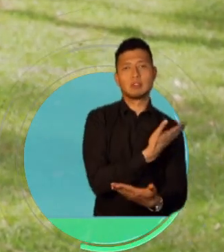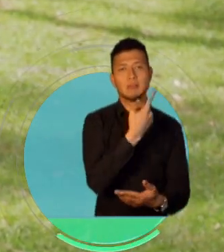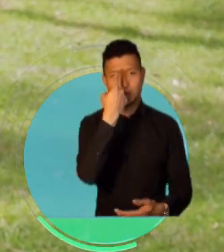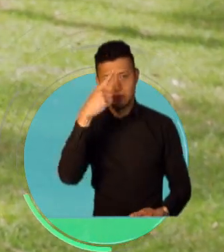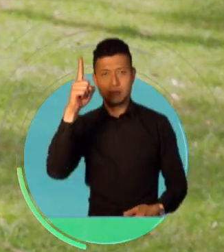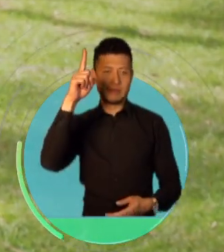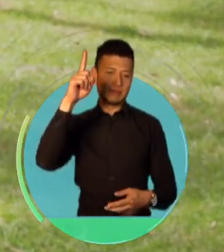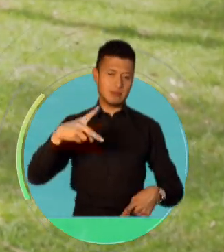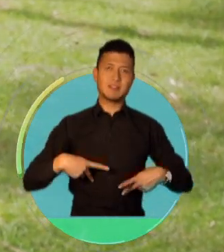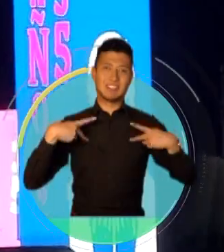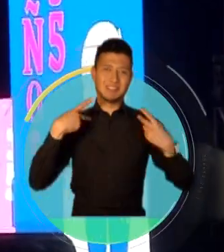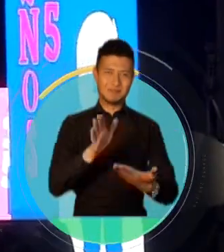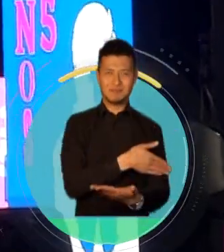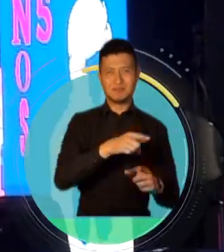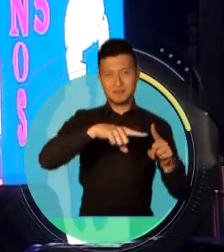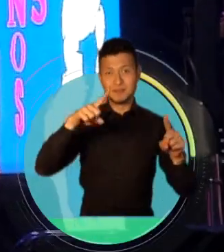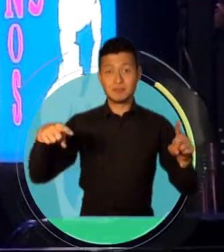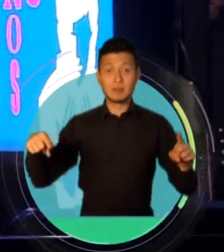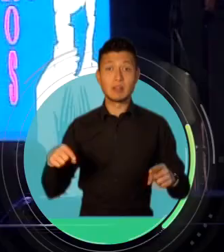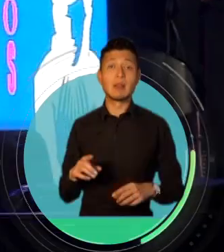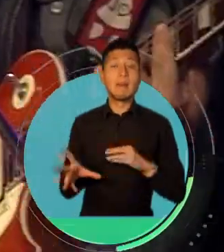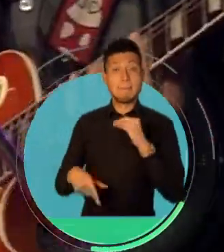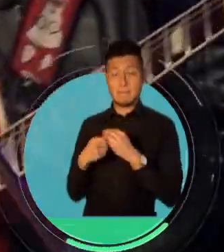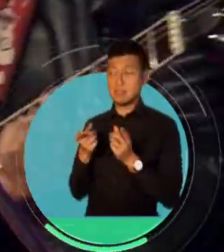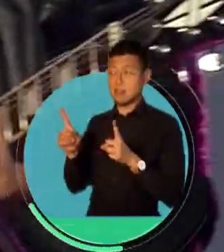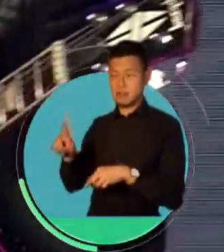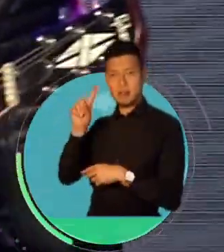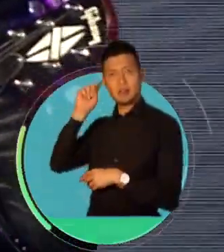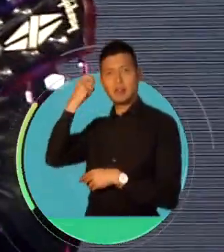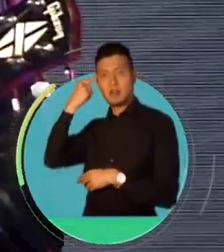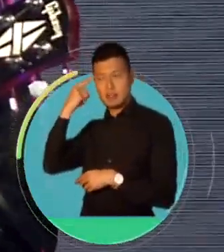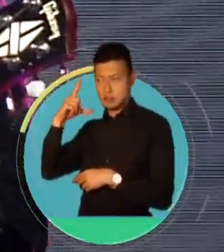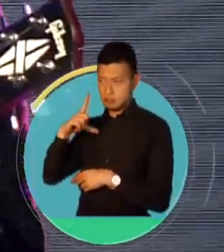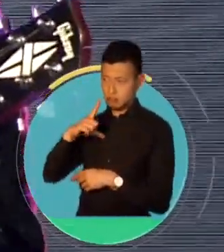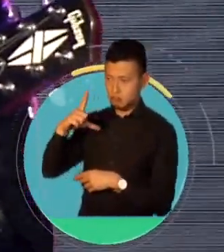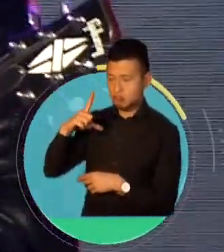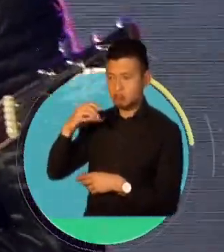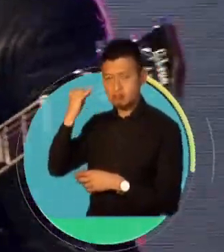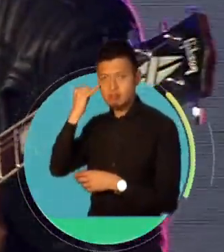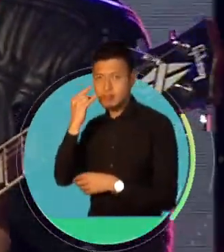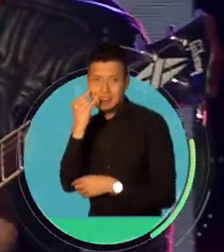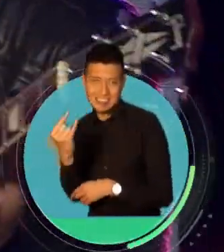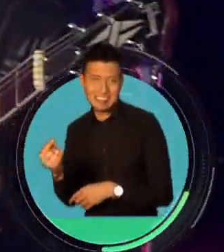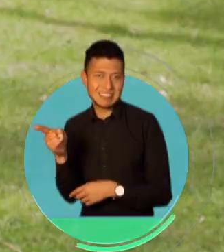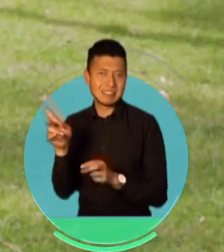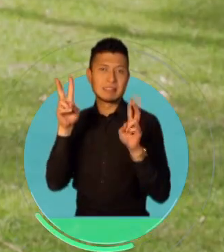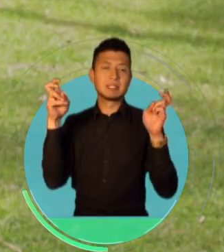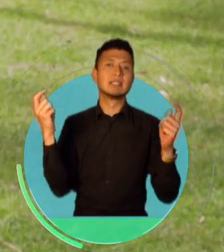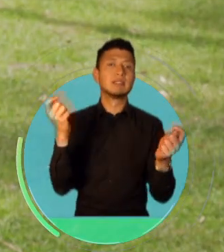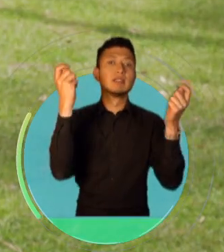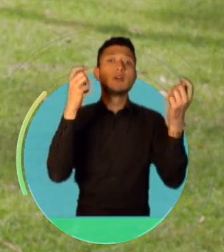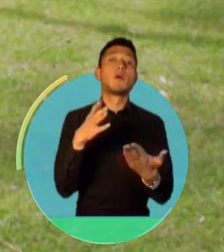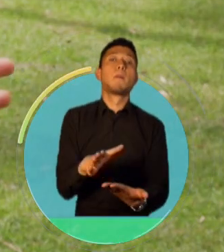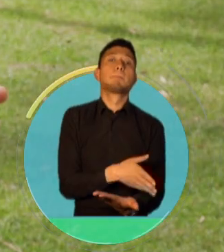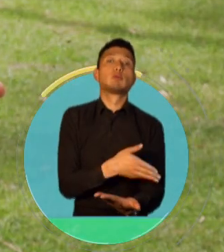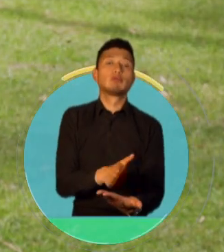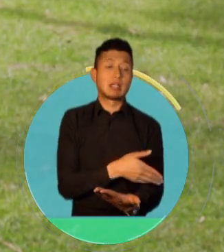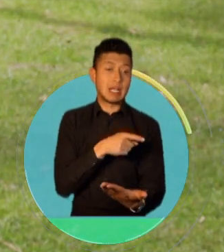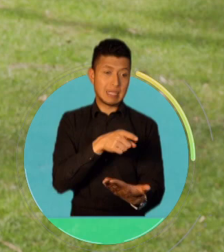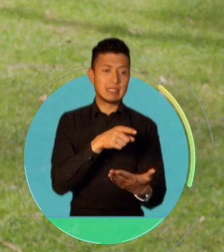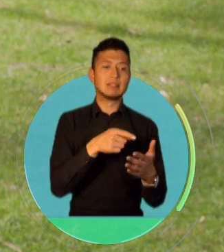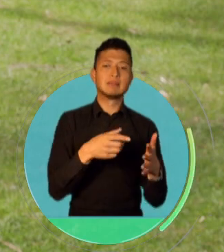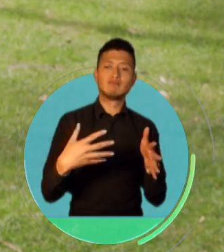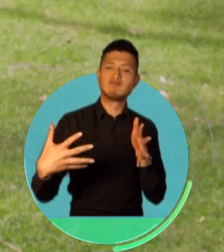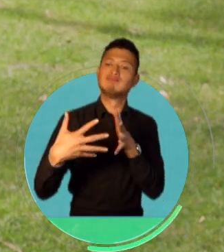iniciativa también gubernamental muy interesante en la cual se plantea que la música tiene que ser ese complemento